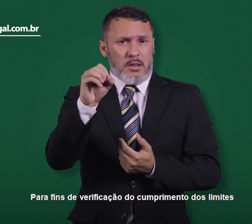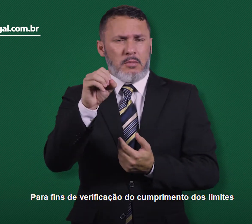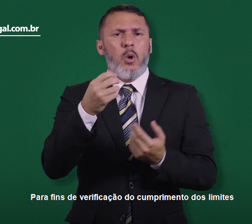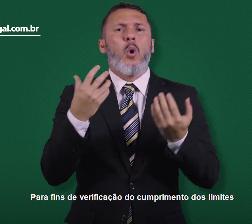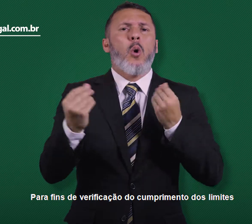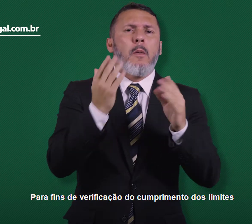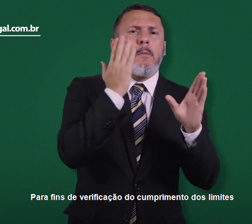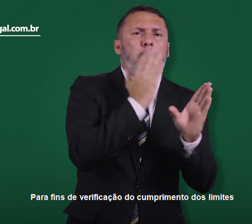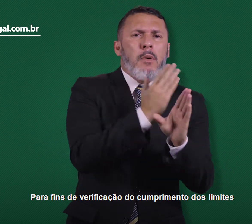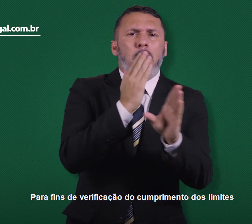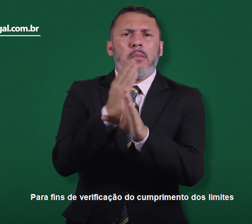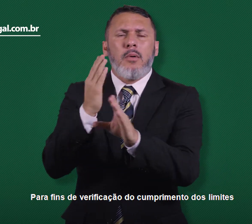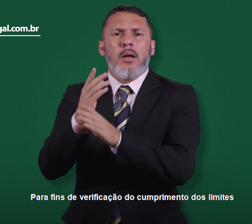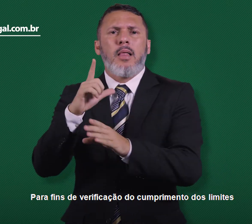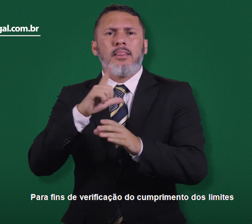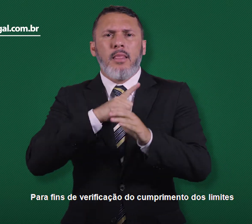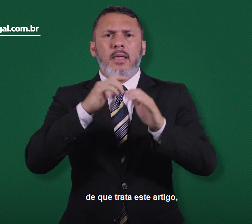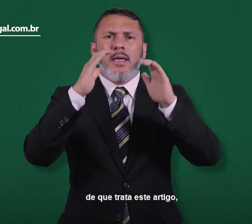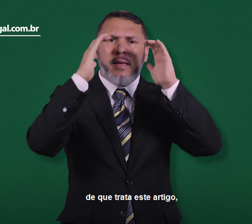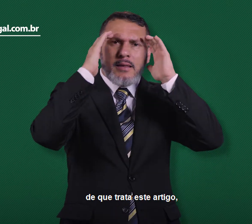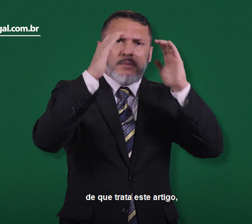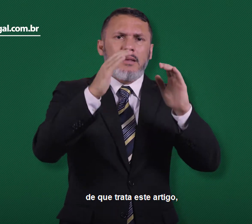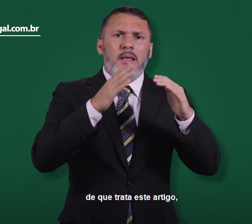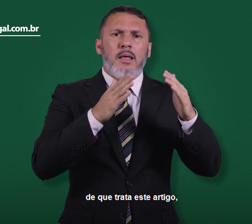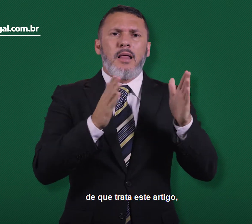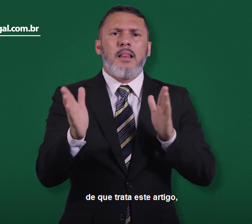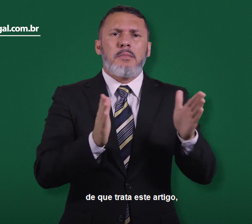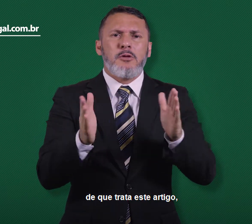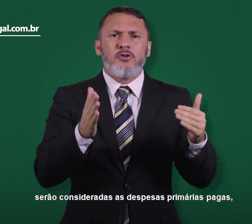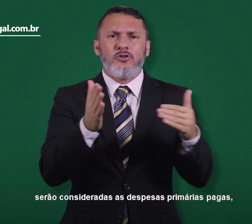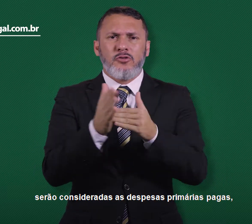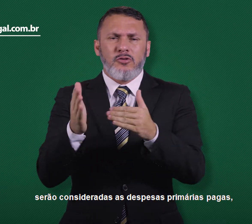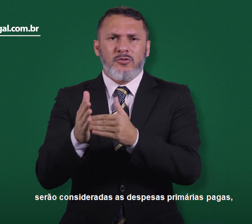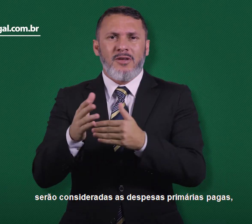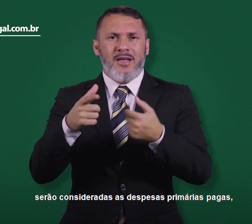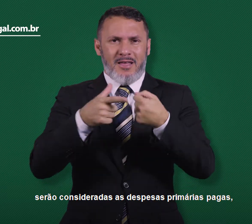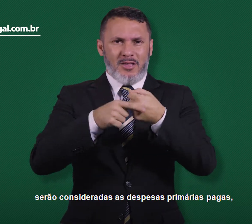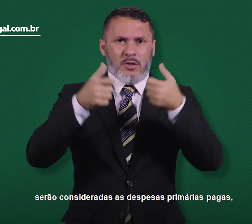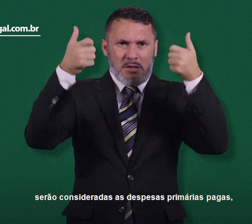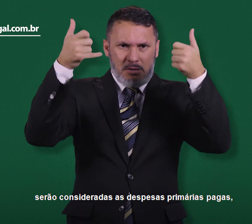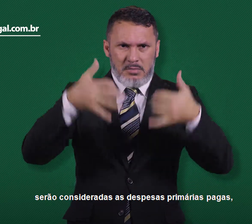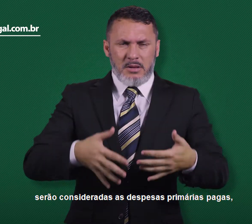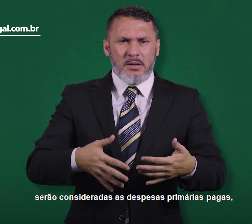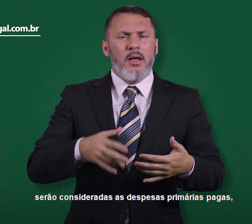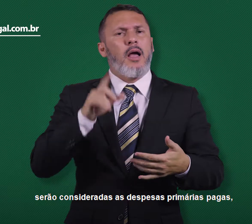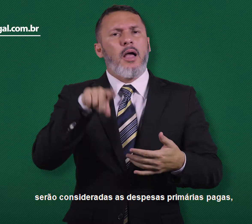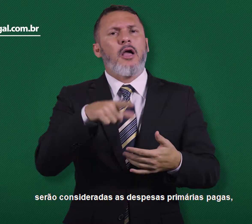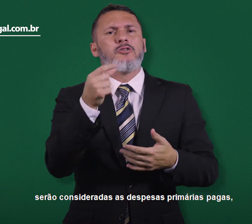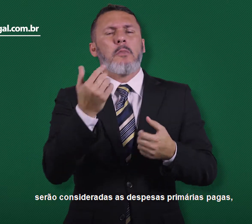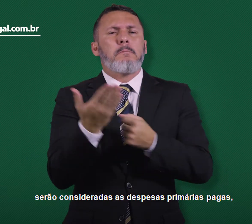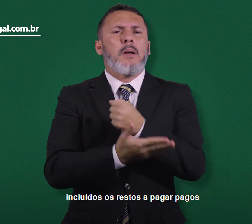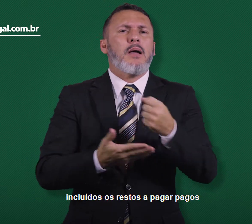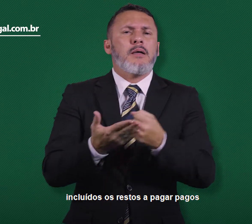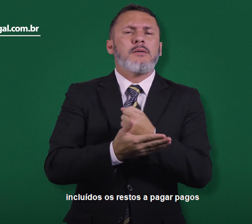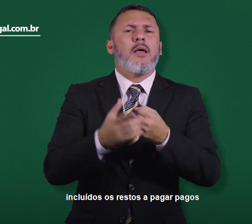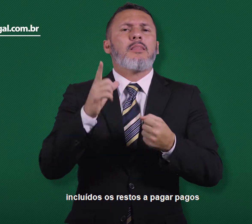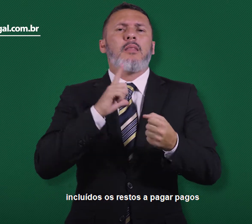verificação do cumprimento dos limites de que trata este artigo, serão consideradas as despesas primárias pagas, incluídos